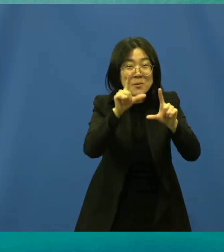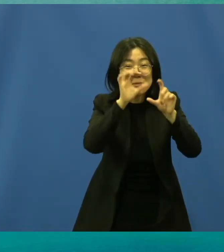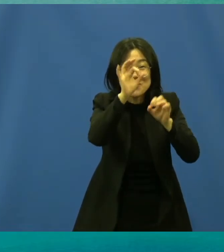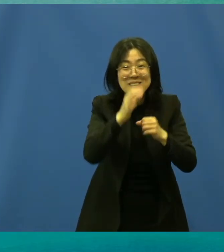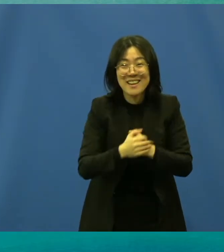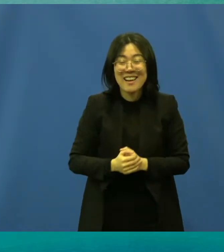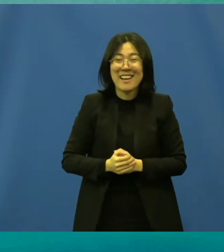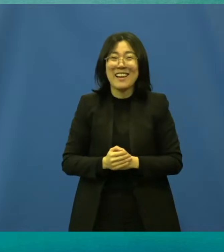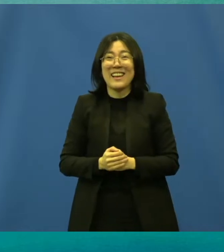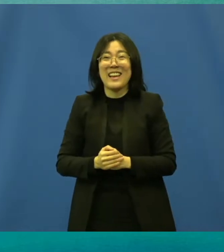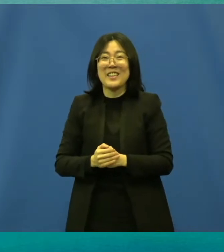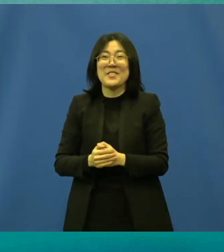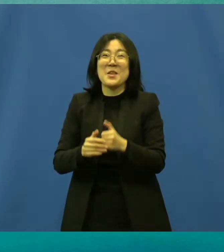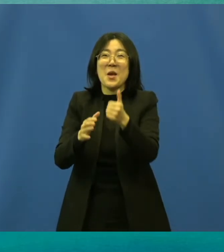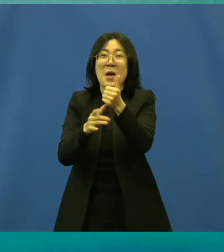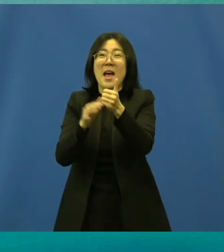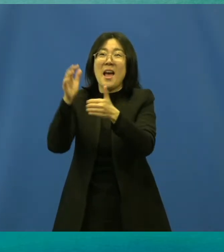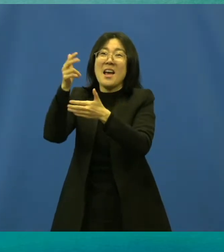기도하여,